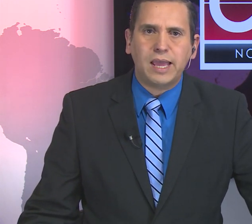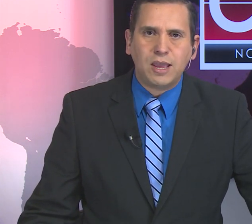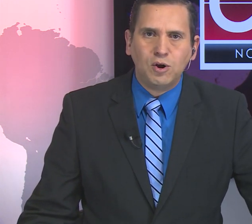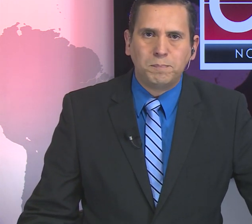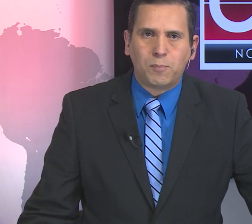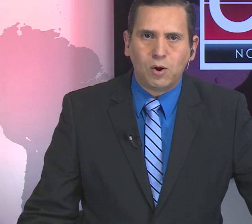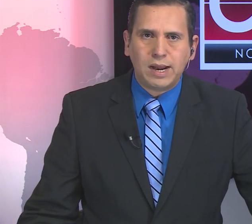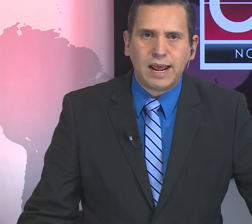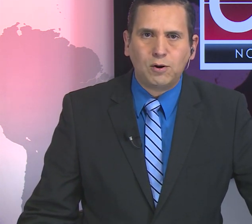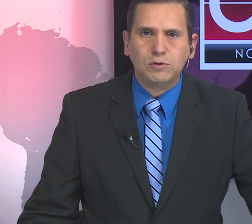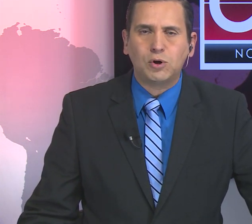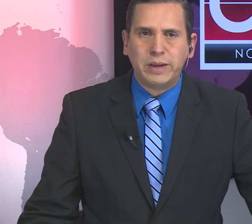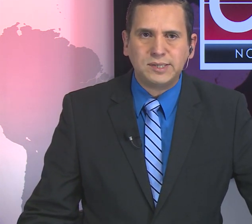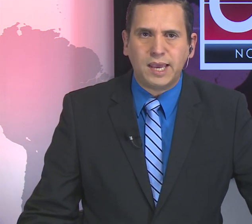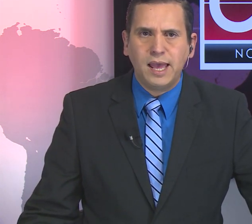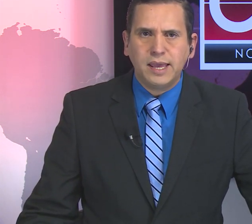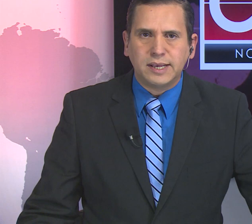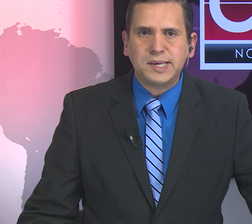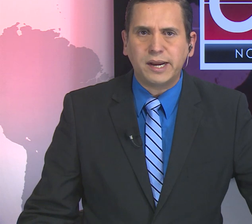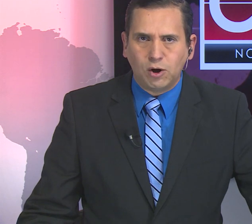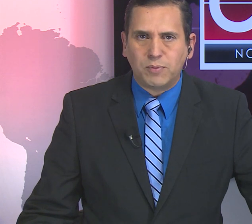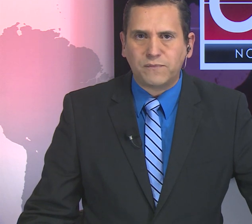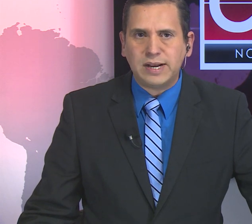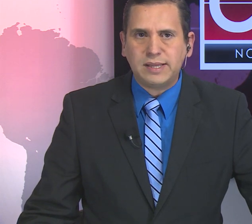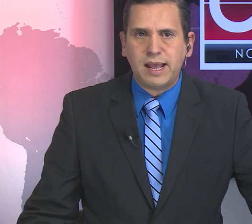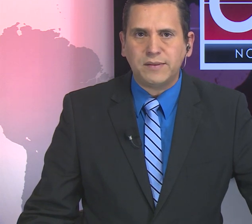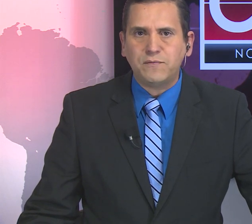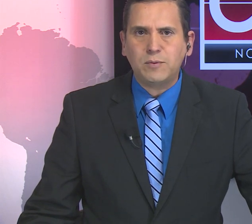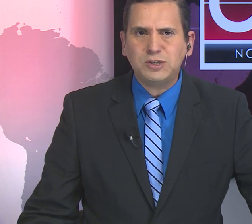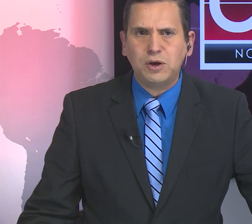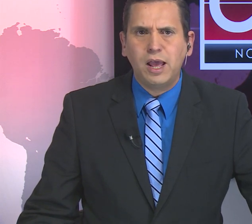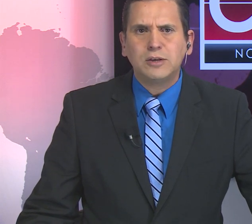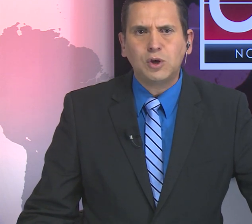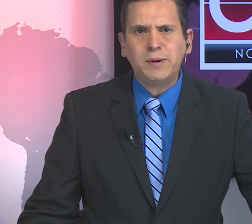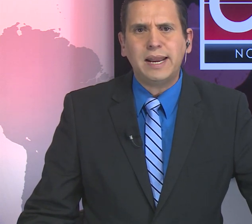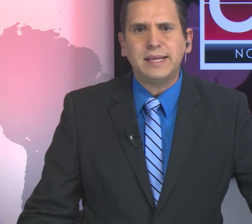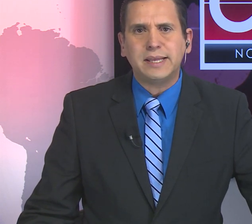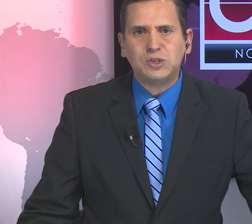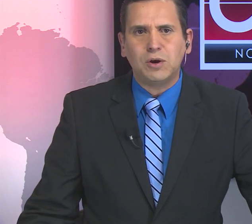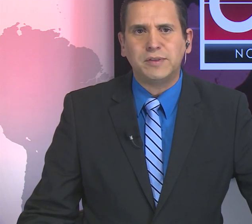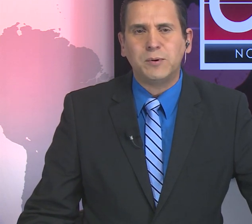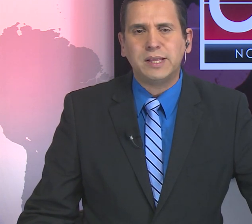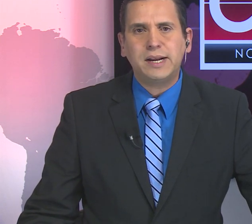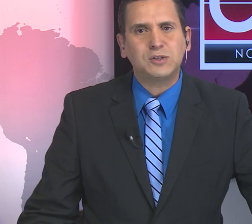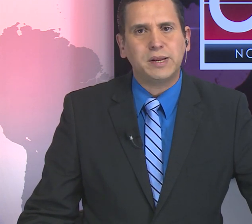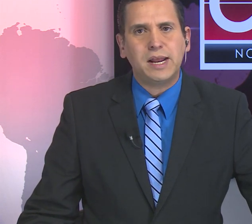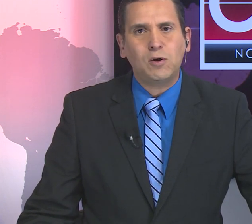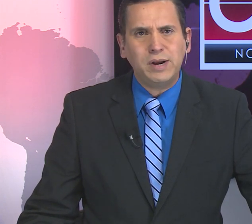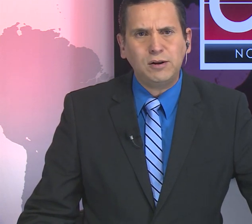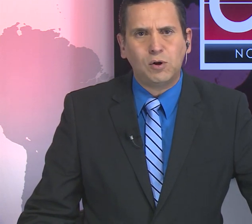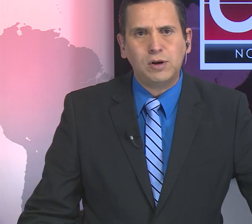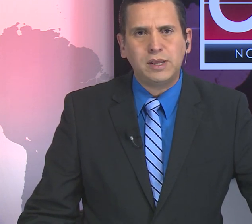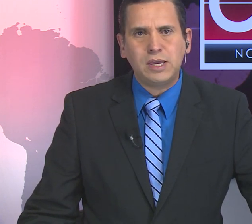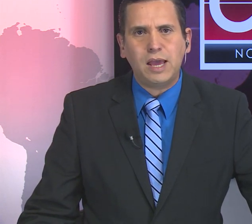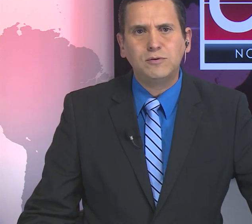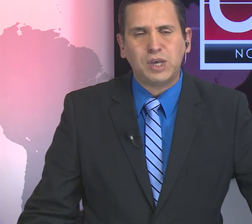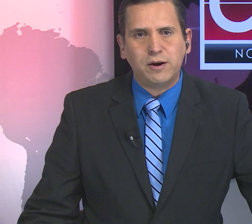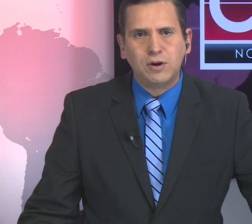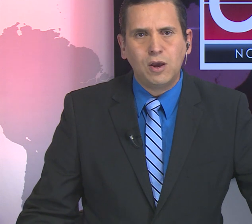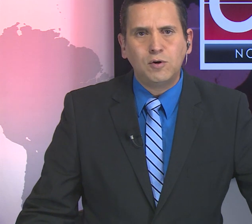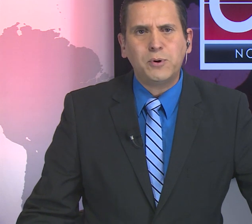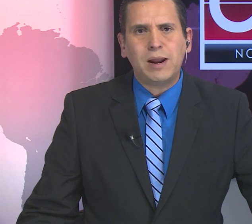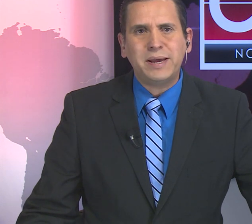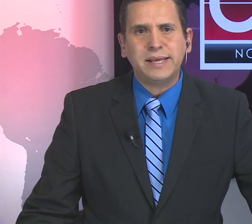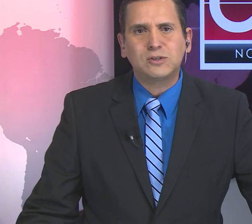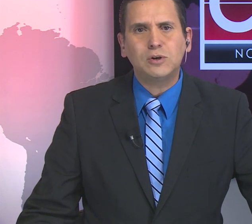mayo de este año por la controversia que se creó por falta de información sobre la intención de vender gasolina con alcohol y